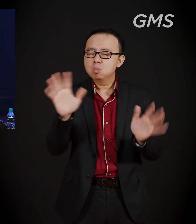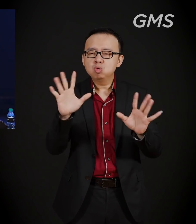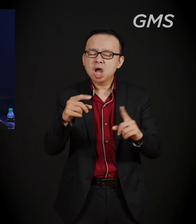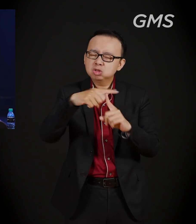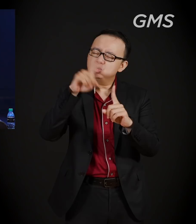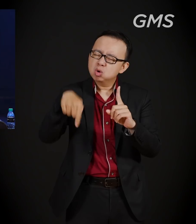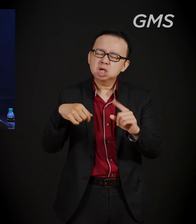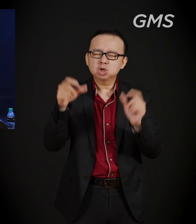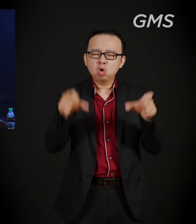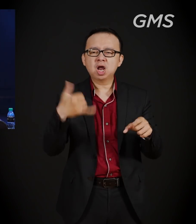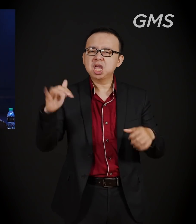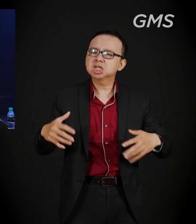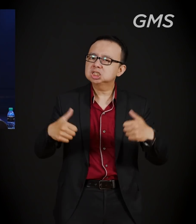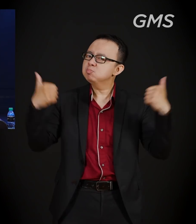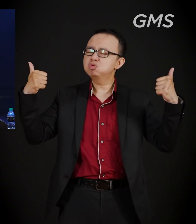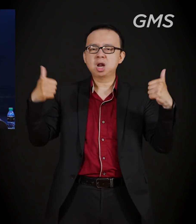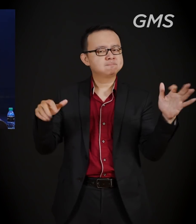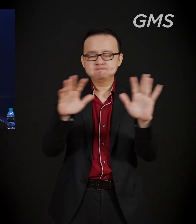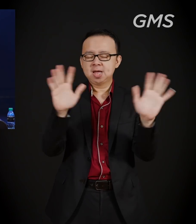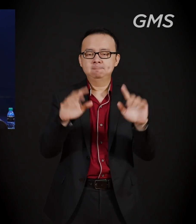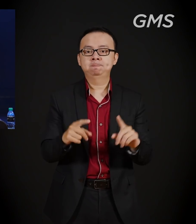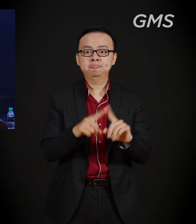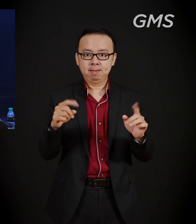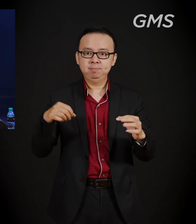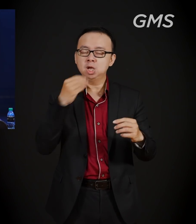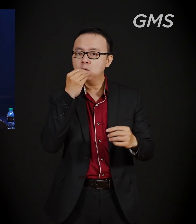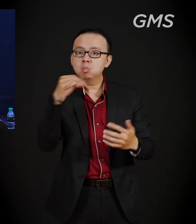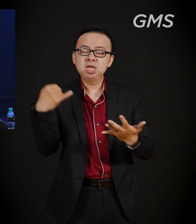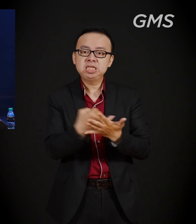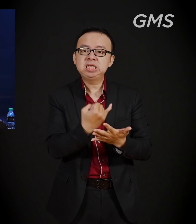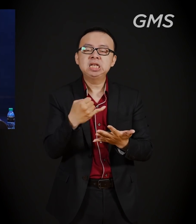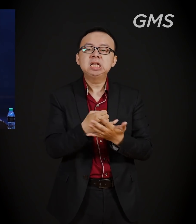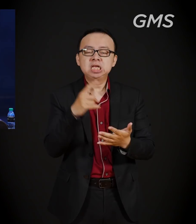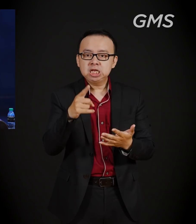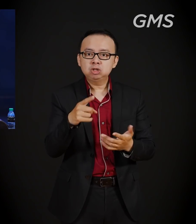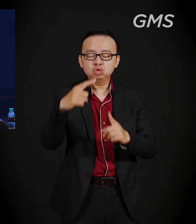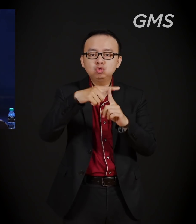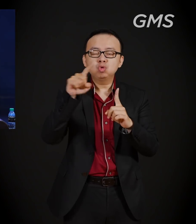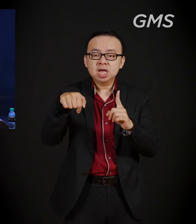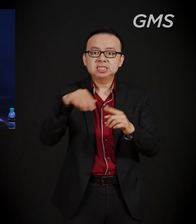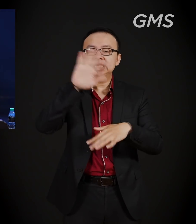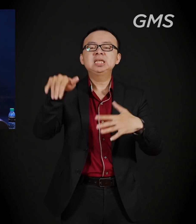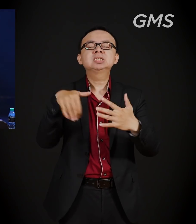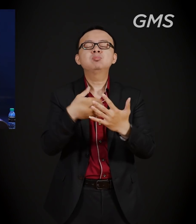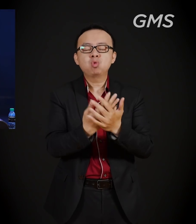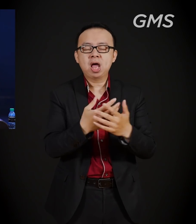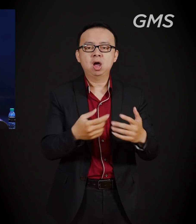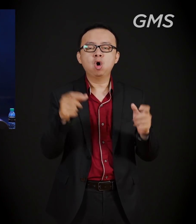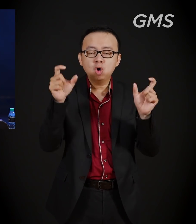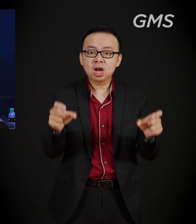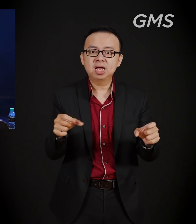sempurna. Tapi tugas dari orang-orang yang cinta Yesus. Mau mengasihi jiwa-jiwa. Dan mau